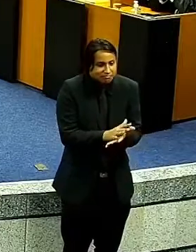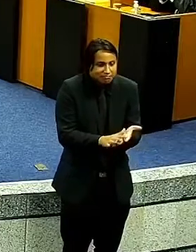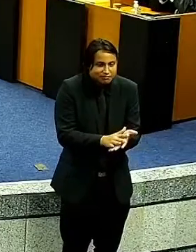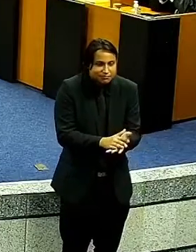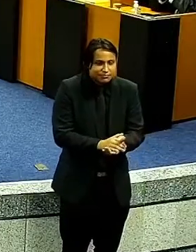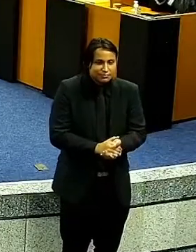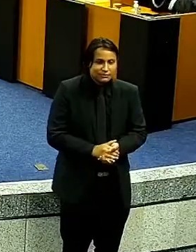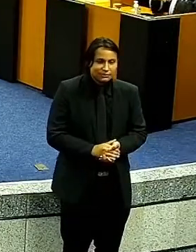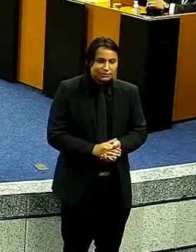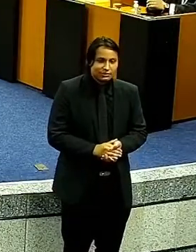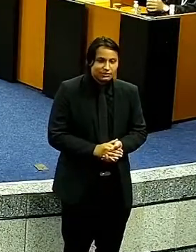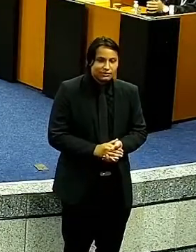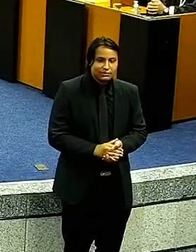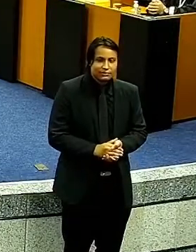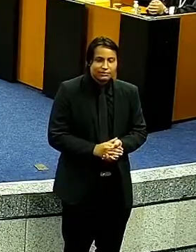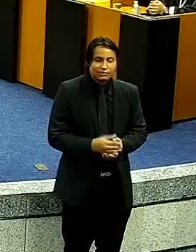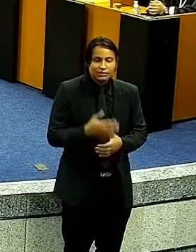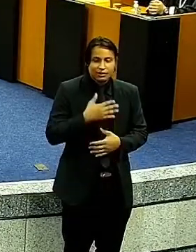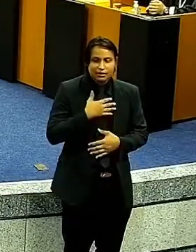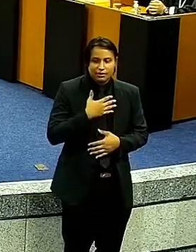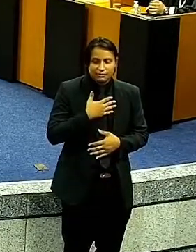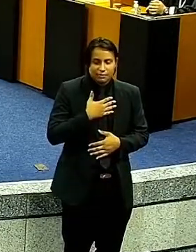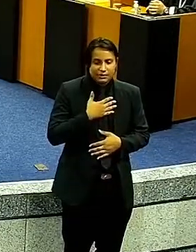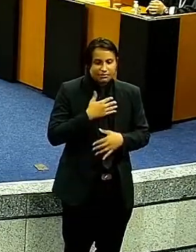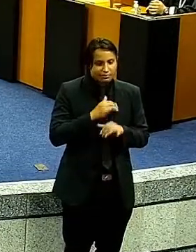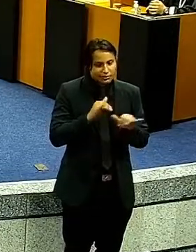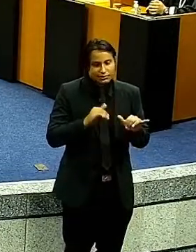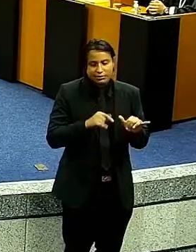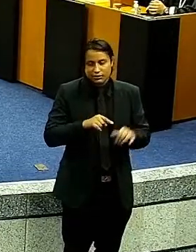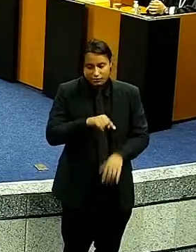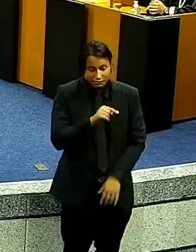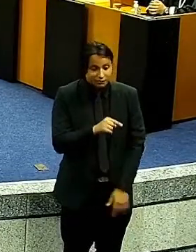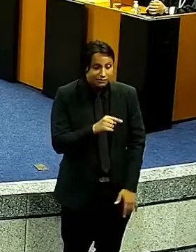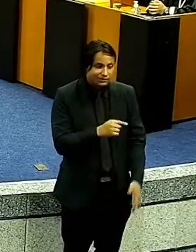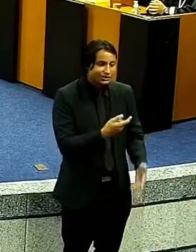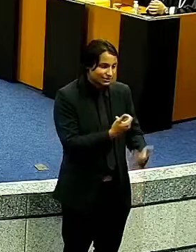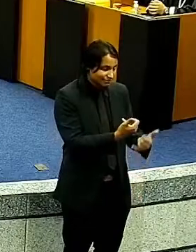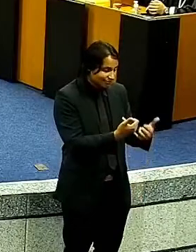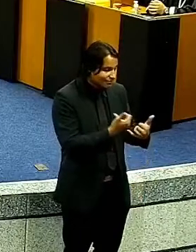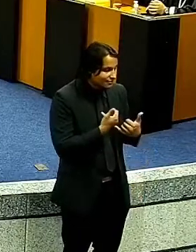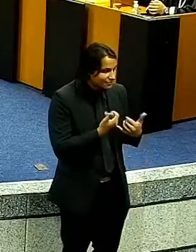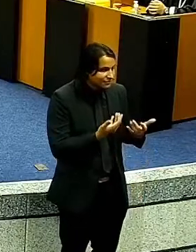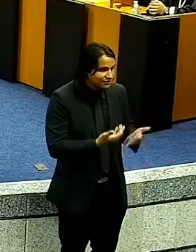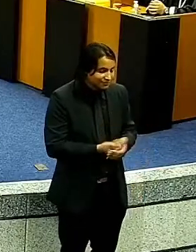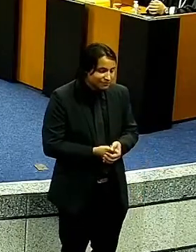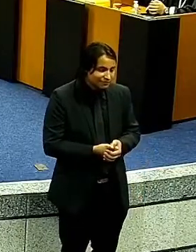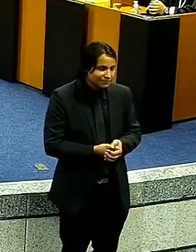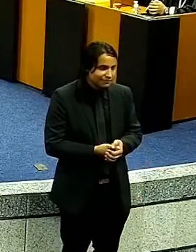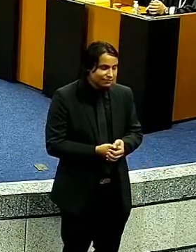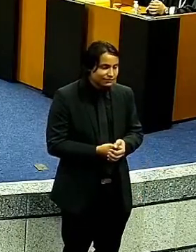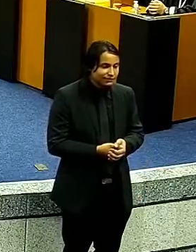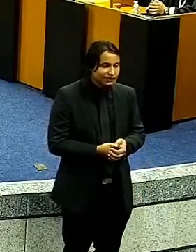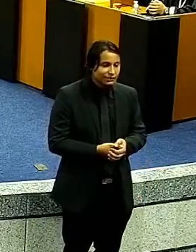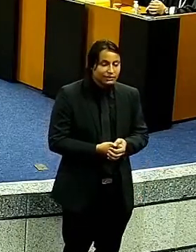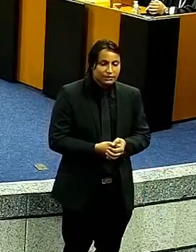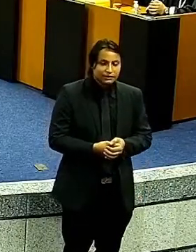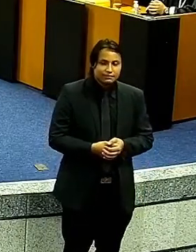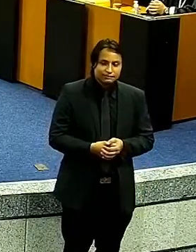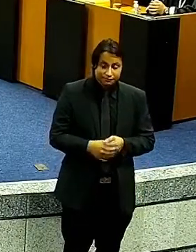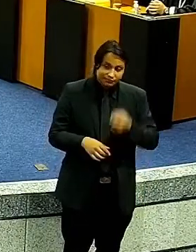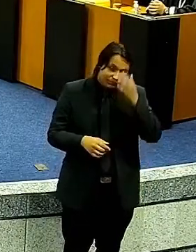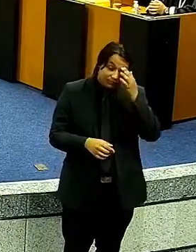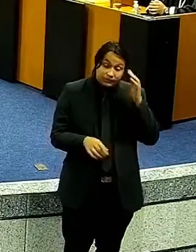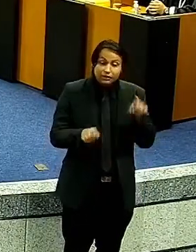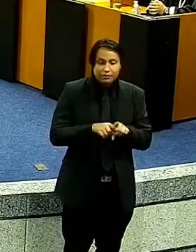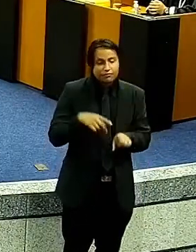nada que faço minha as palavras que você atribuiu a mim Senadora muito obrigado